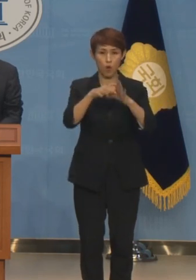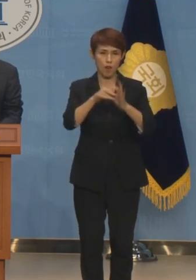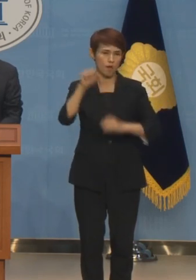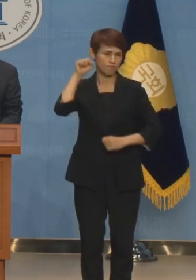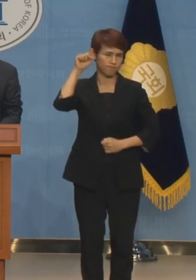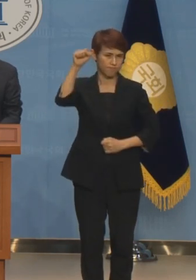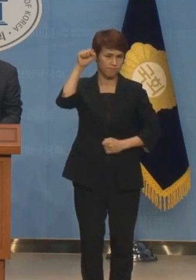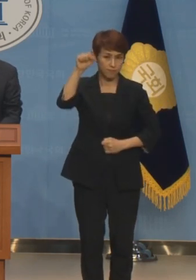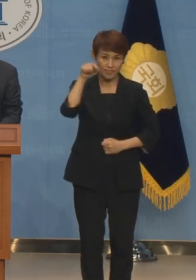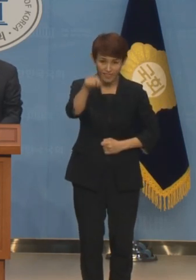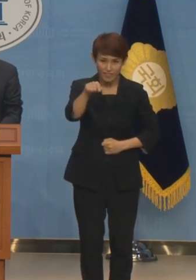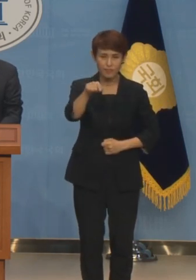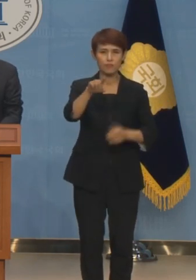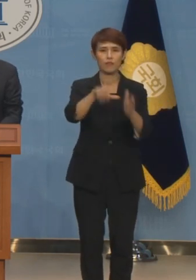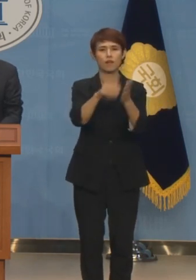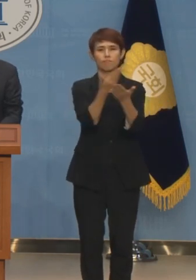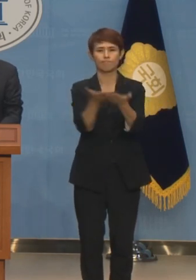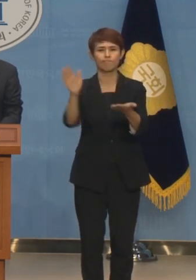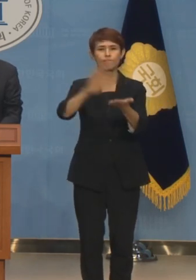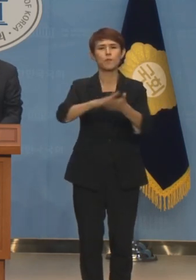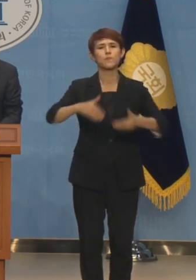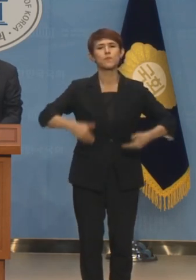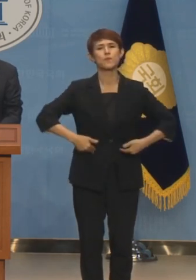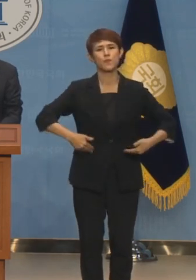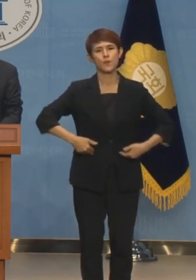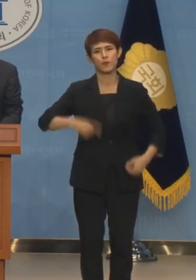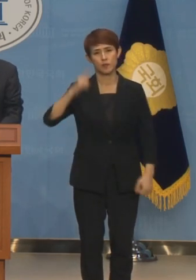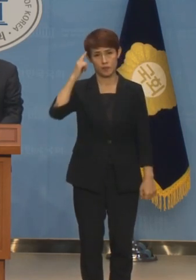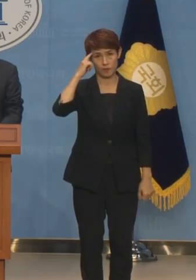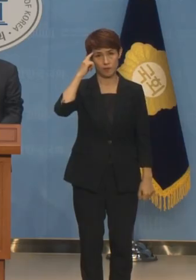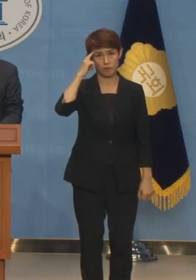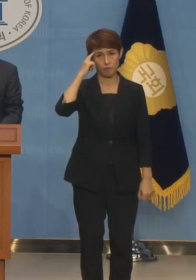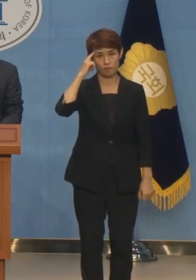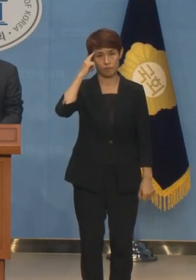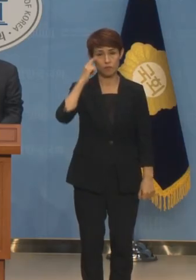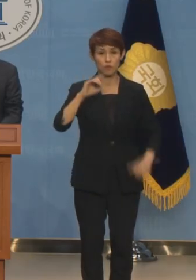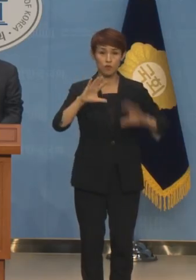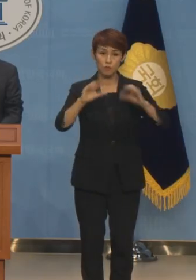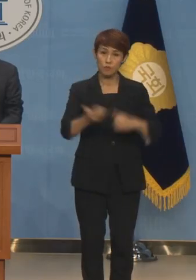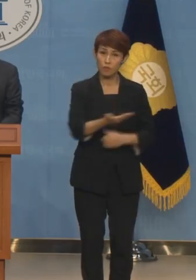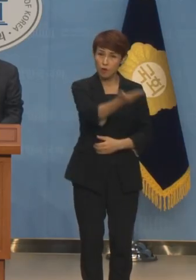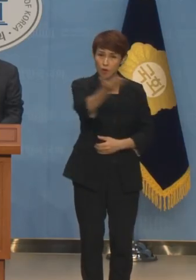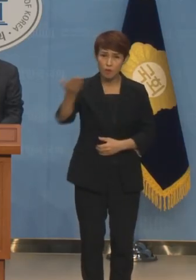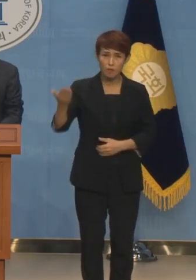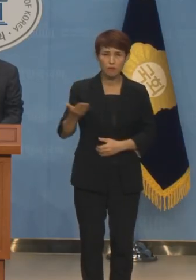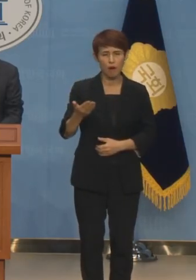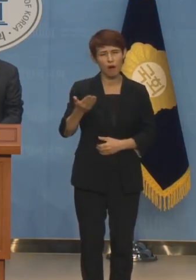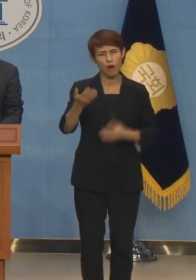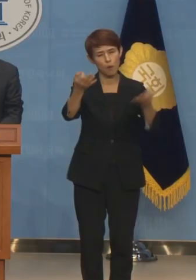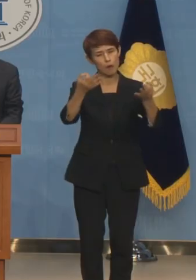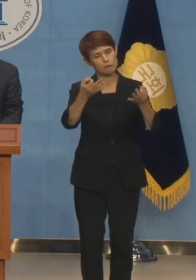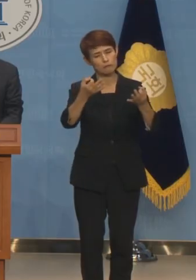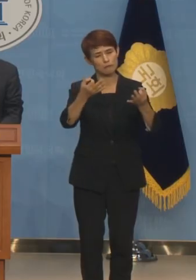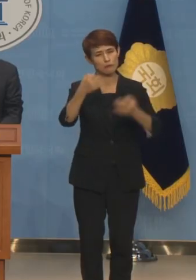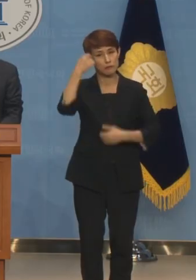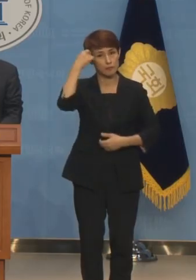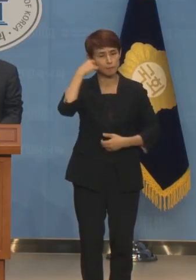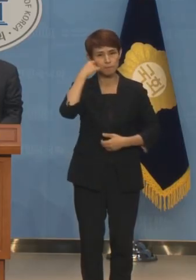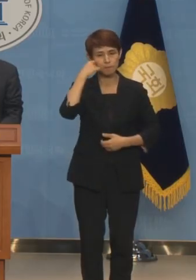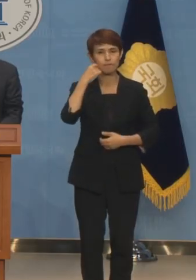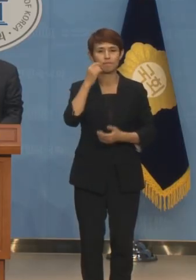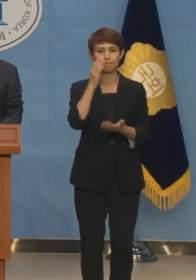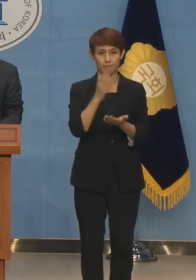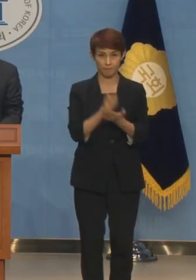제대로 개혁해야 한다고 생각해 왔습니다. 국민 여러분의 피로감을 덜어드리면서